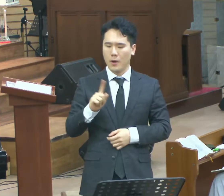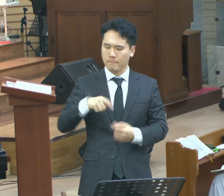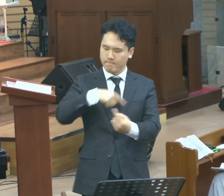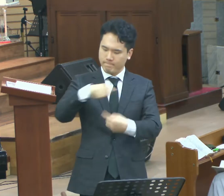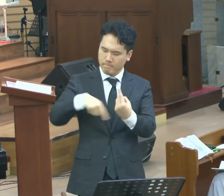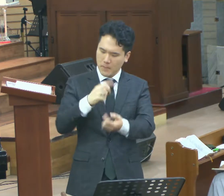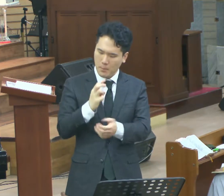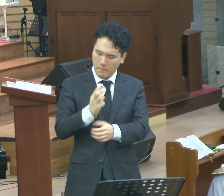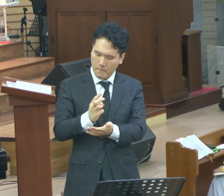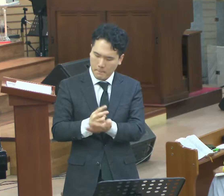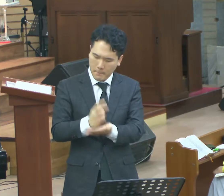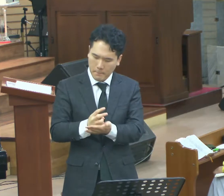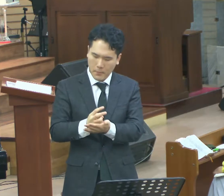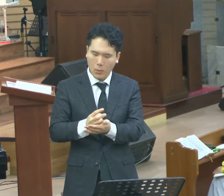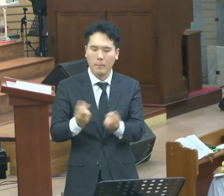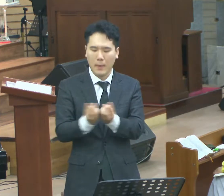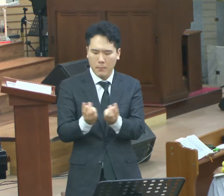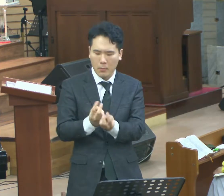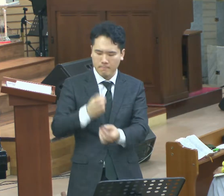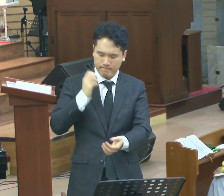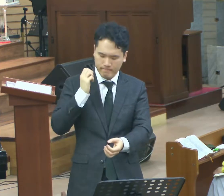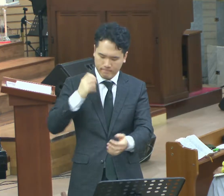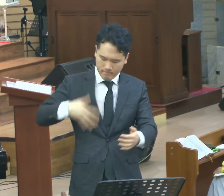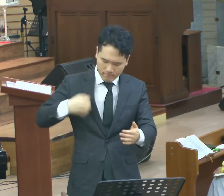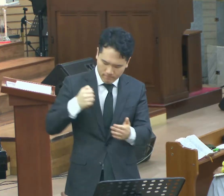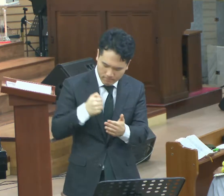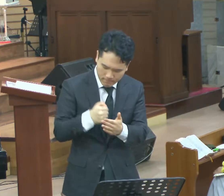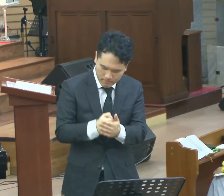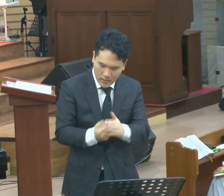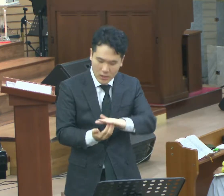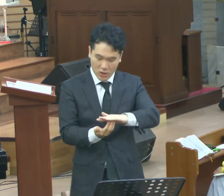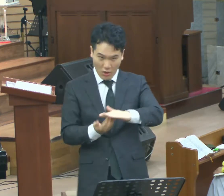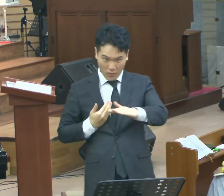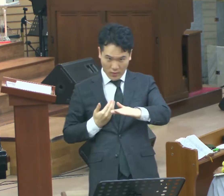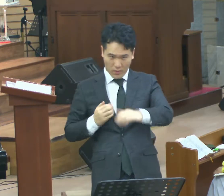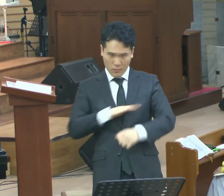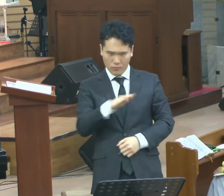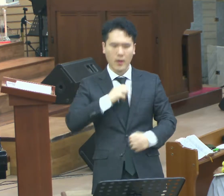믿음으로 움직였는데 그 사람이 바로 갈렙이었다 하는 거예요.